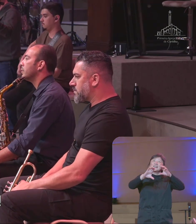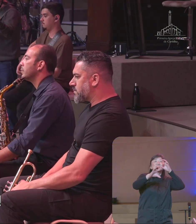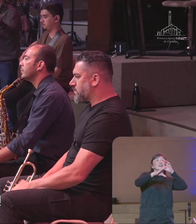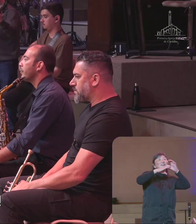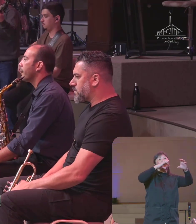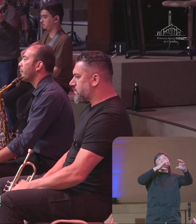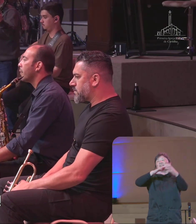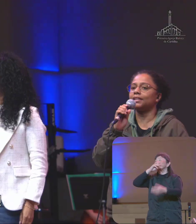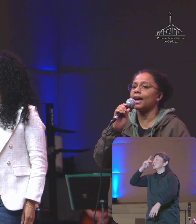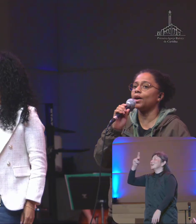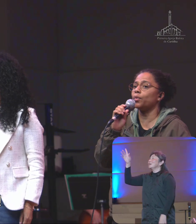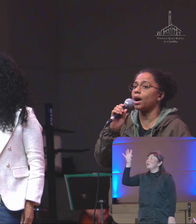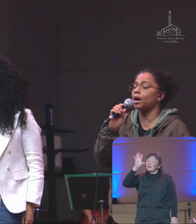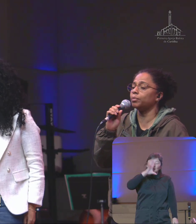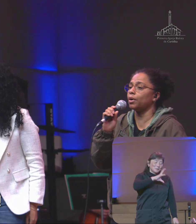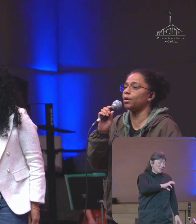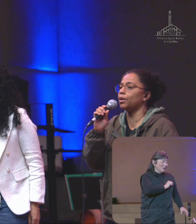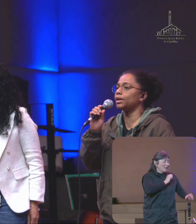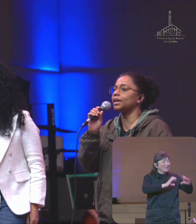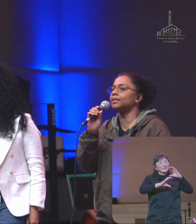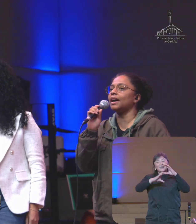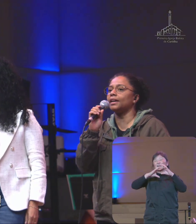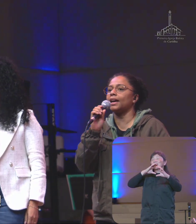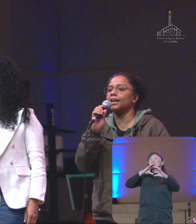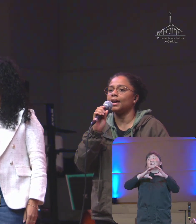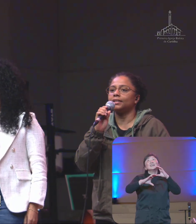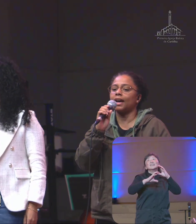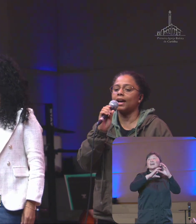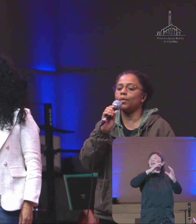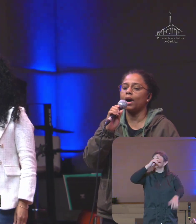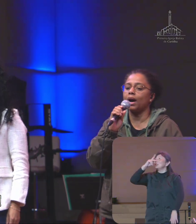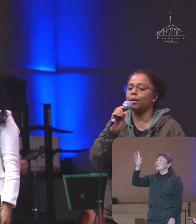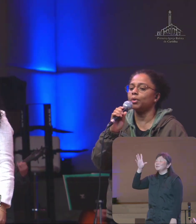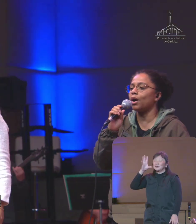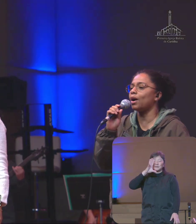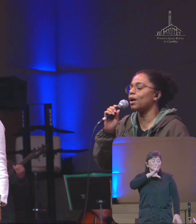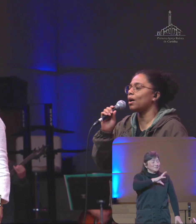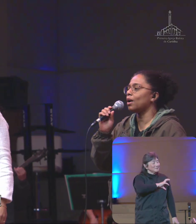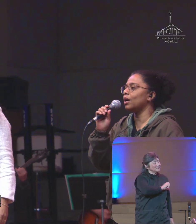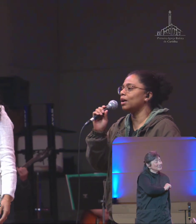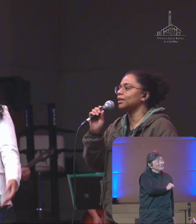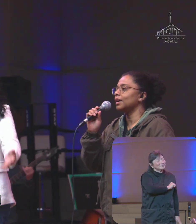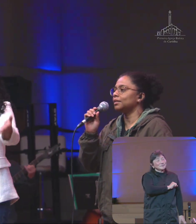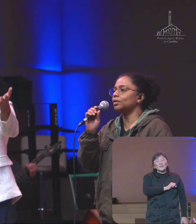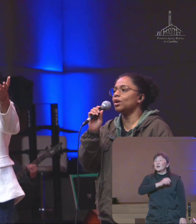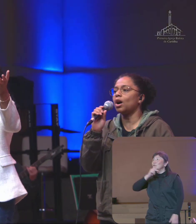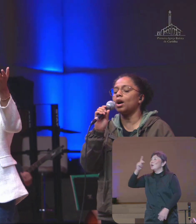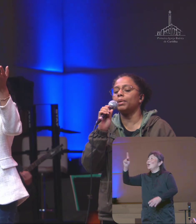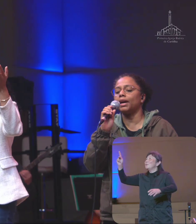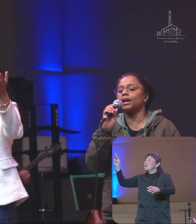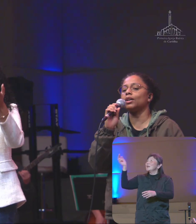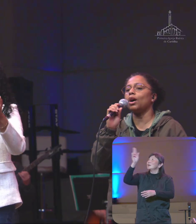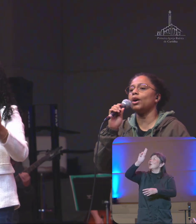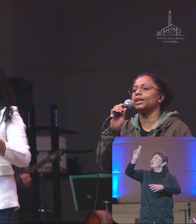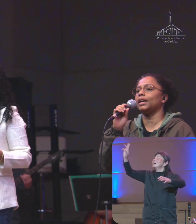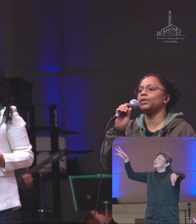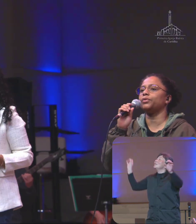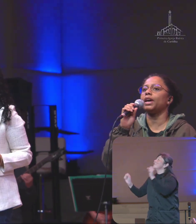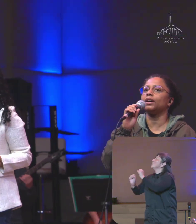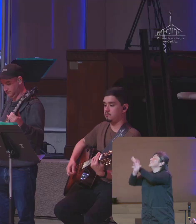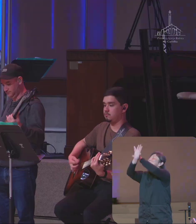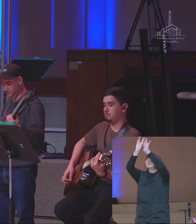para cada um deles, Pai. Coloca a ideia no coração deles, Pai. E Deus, nos ajuda a sermos ministros da nova aliança.